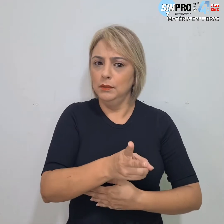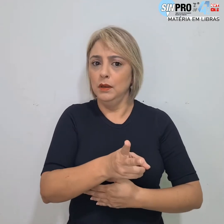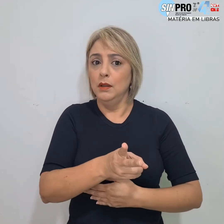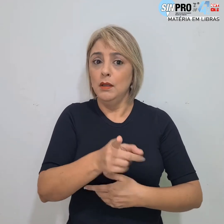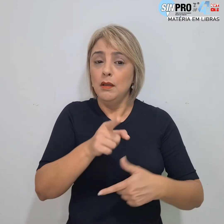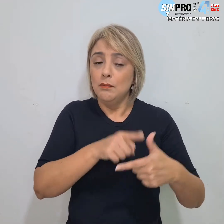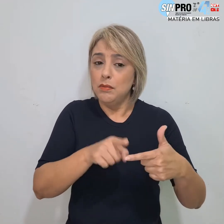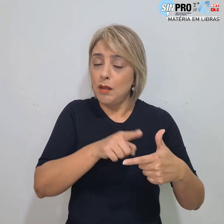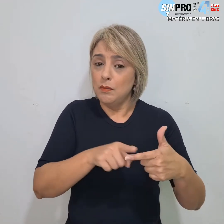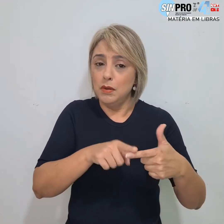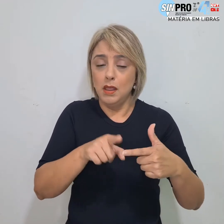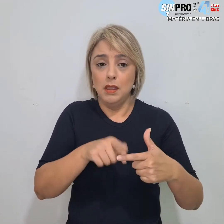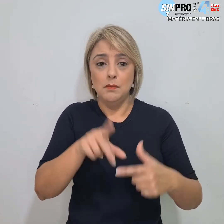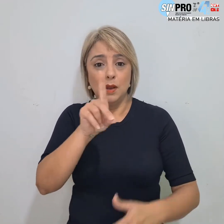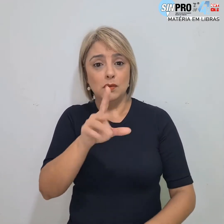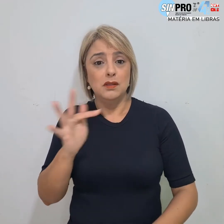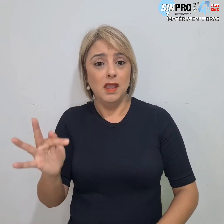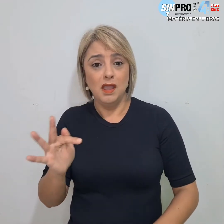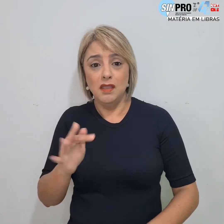do DF já apontava para isso.